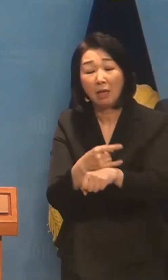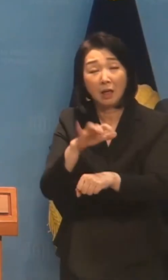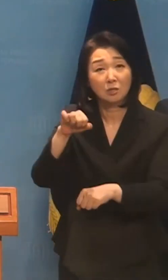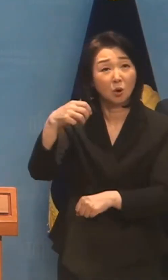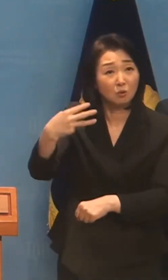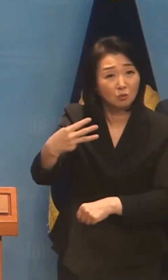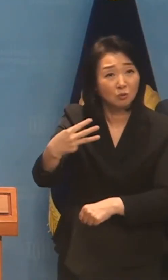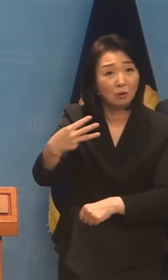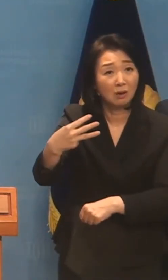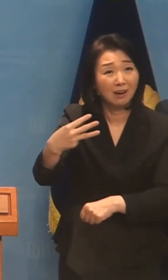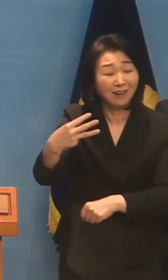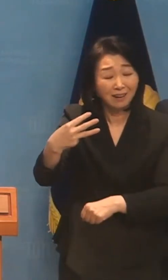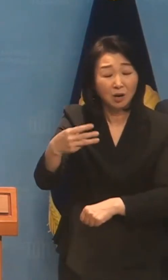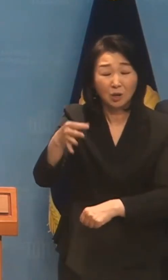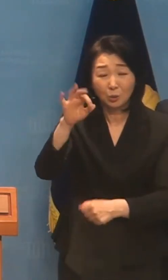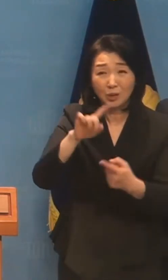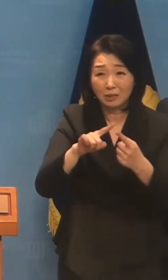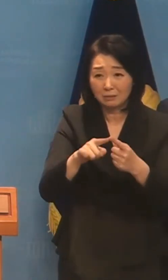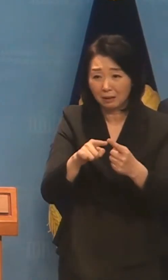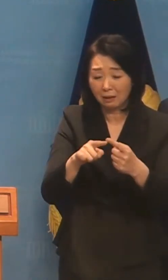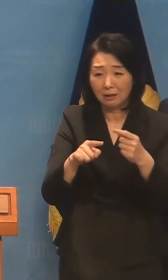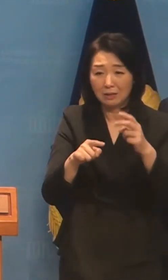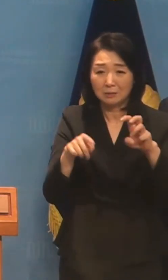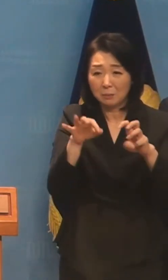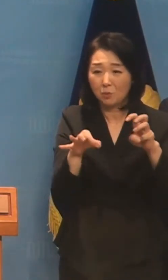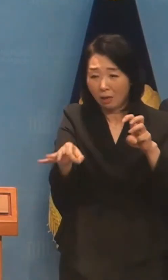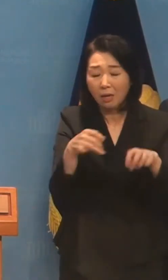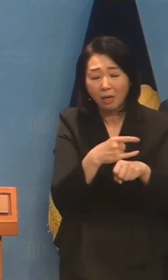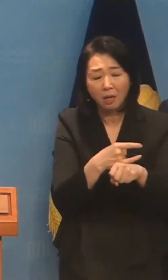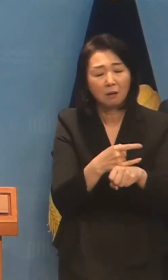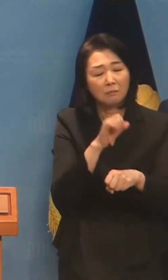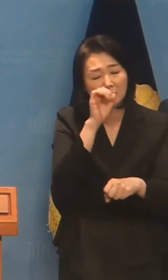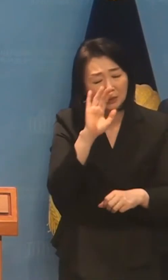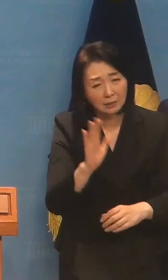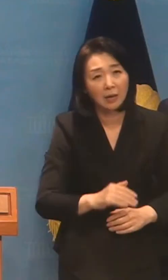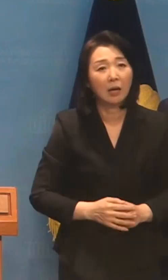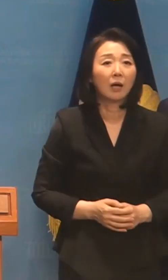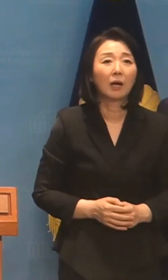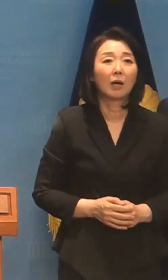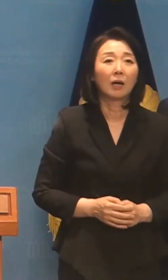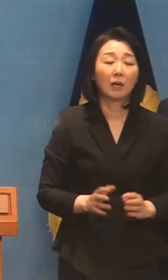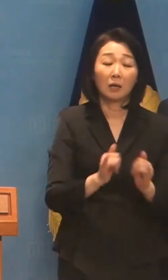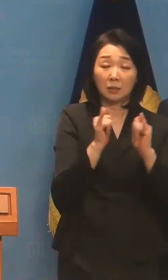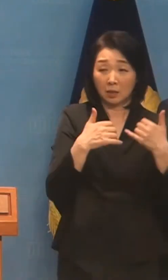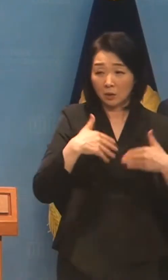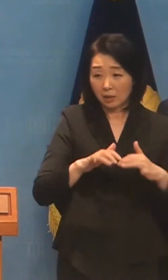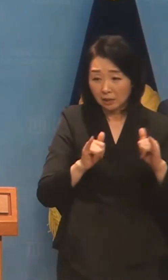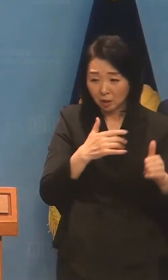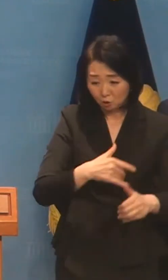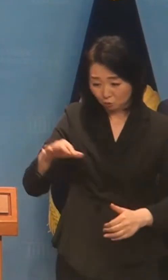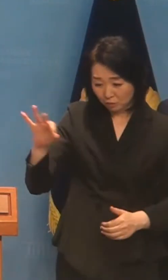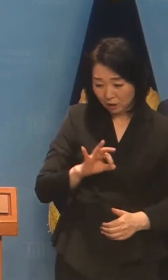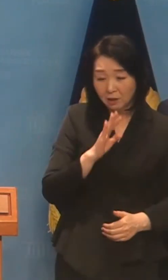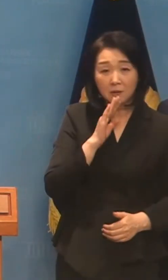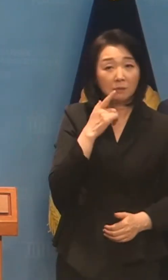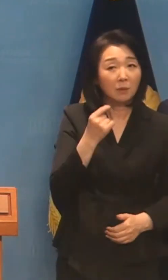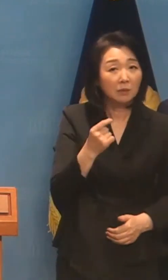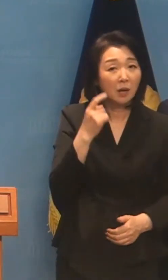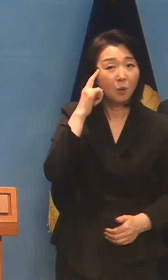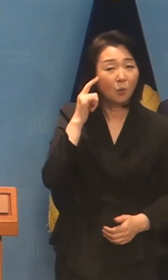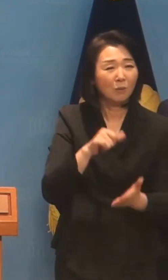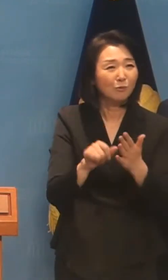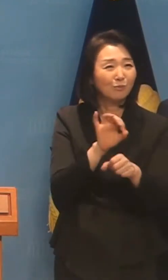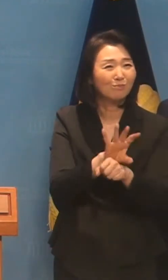정률제는 전형적인 시장물에 기초한 방식입니다. 사회경제적으로 취약해져 수급자가 된 이들에게 마치